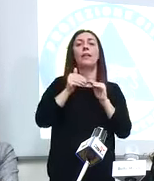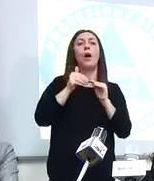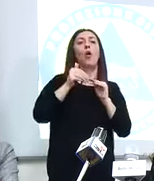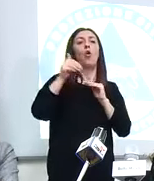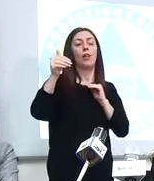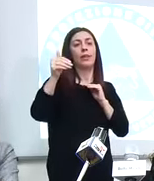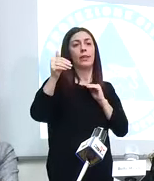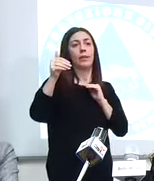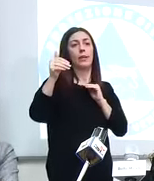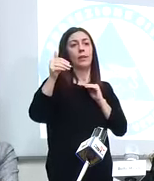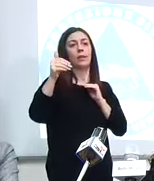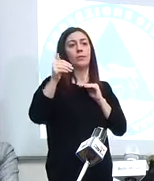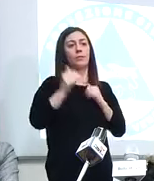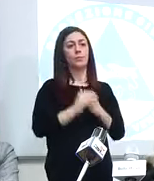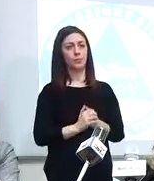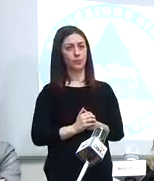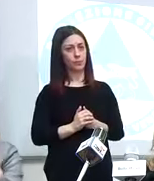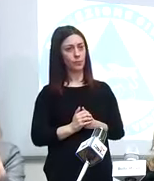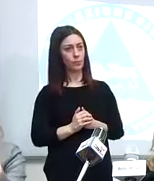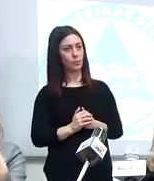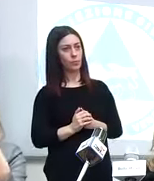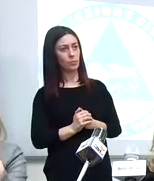Allora, cominciamo. Come?